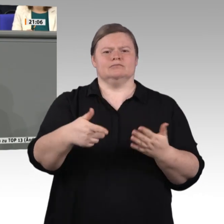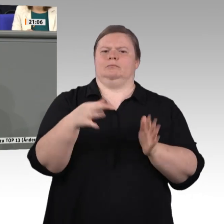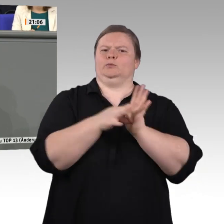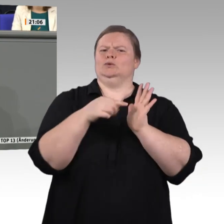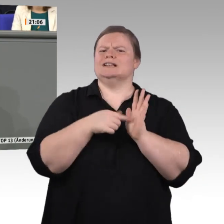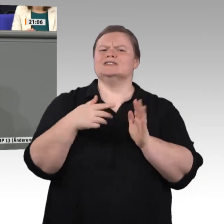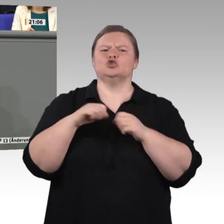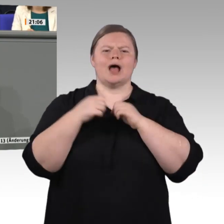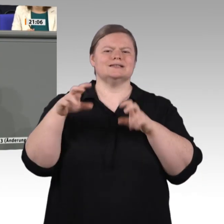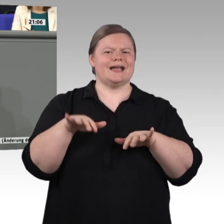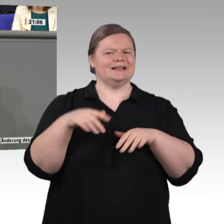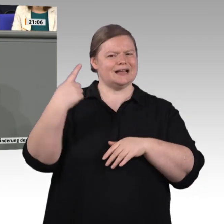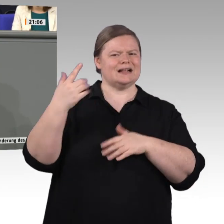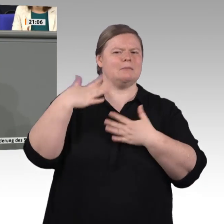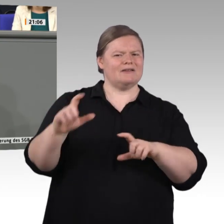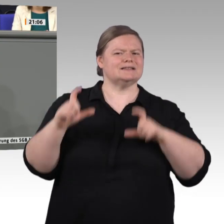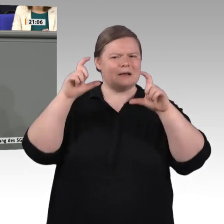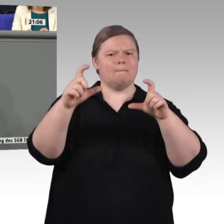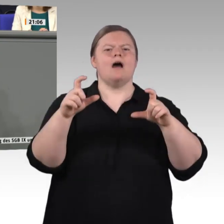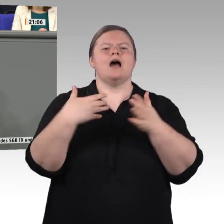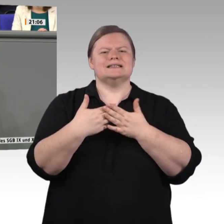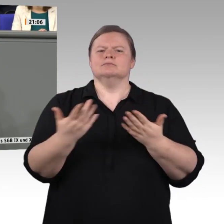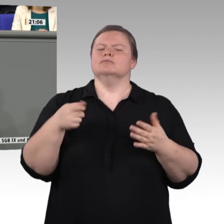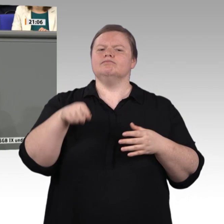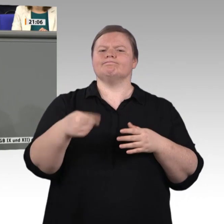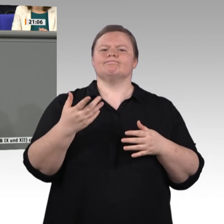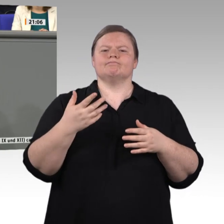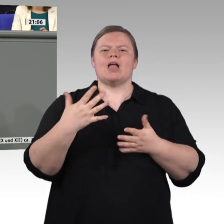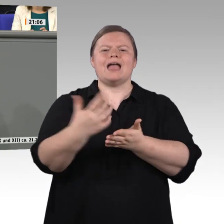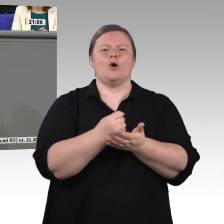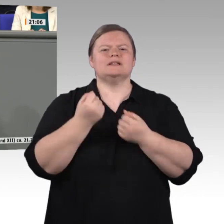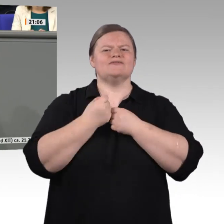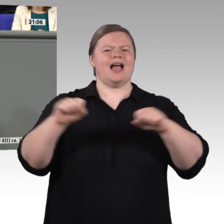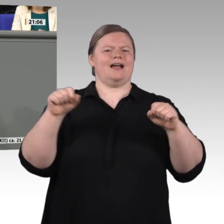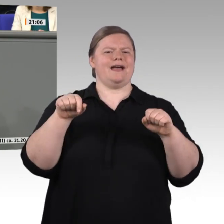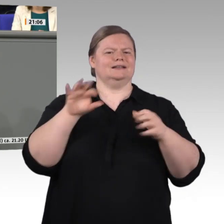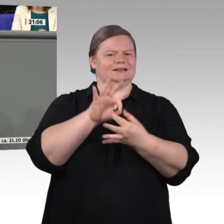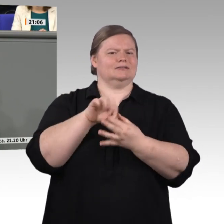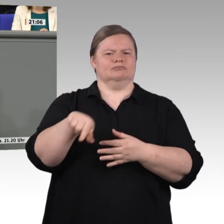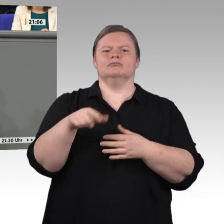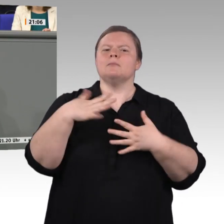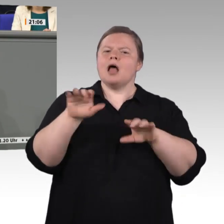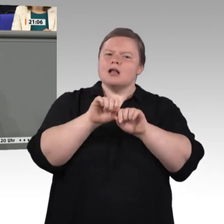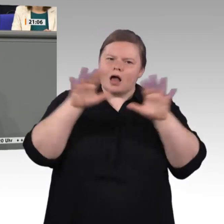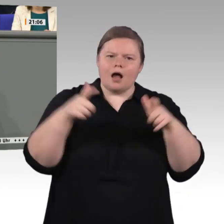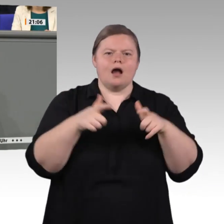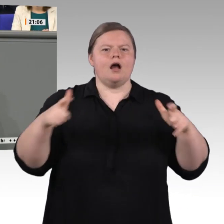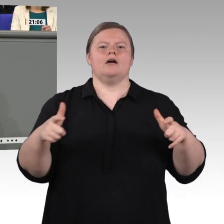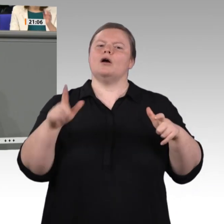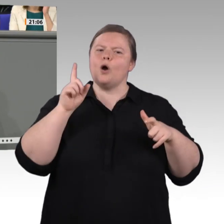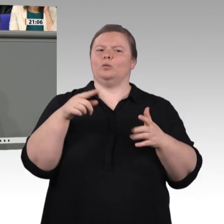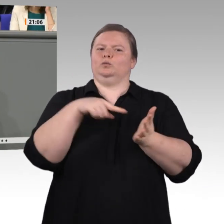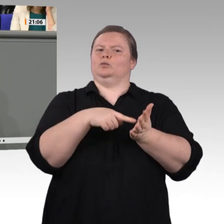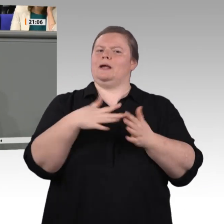profitieren können. Personen, die allerdings nur ein Blindengeld, also nur in Anführungsstrichen Blindengeld erhalten, aber keine weiteren Einkünfte